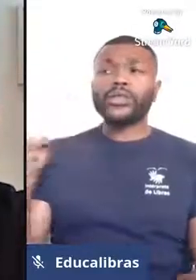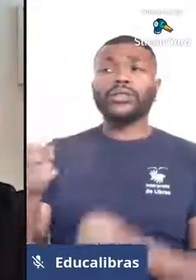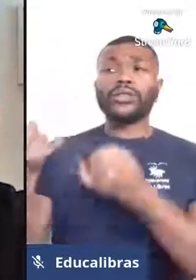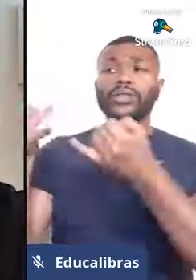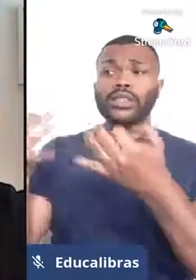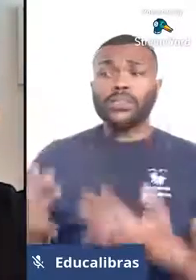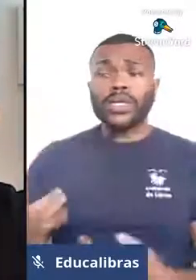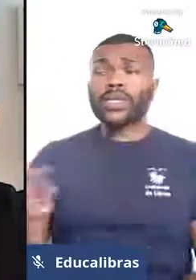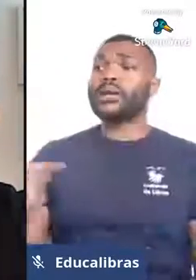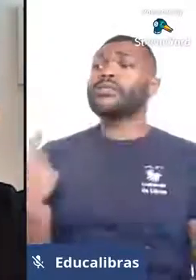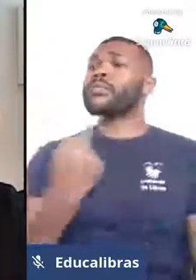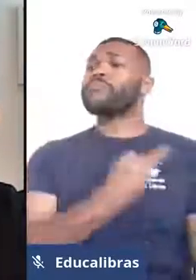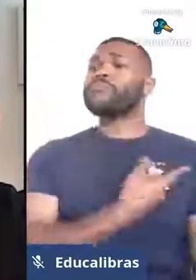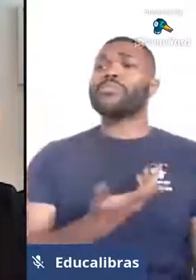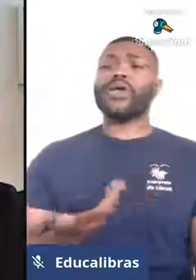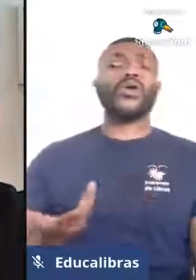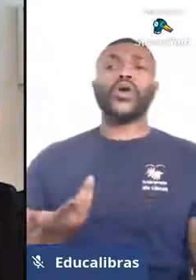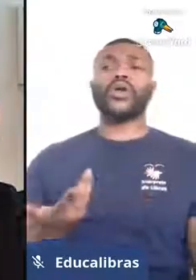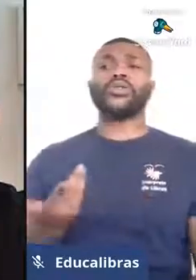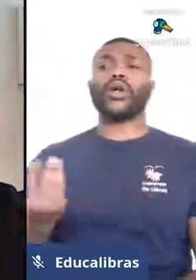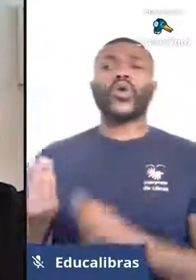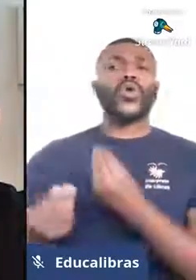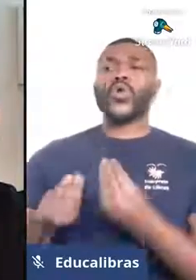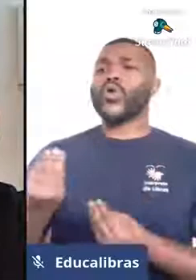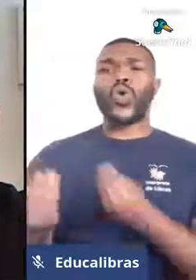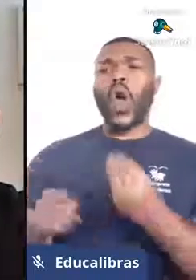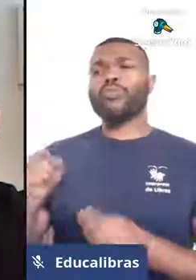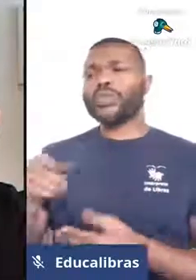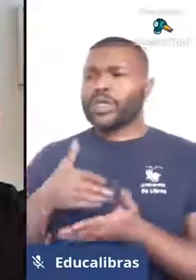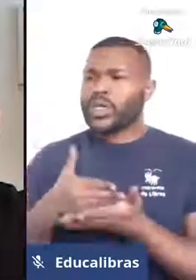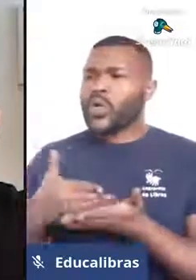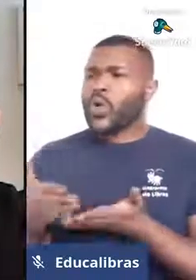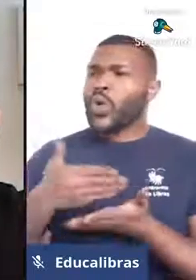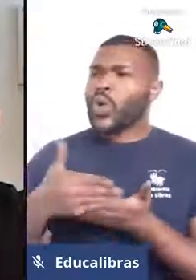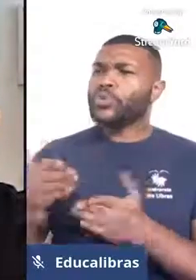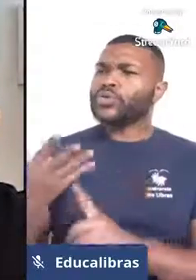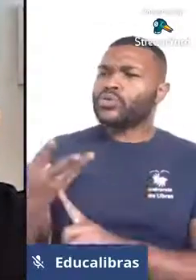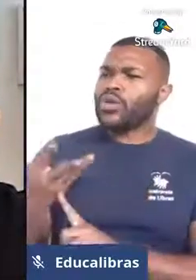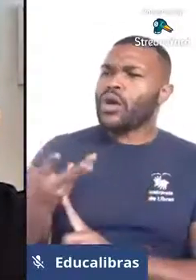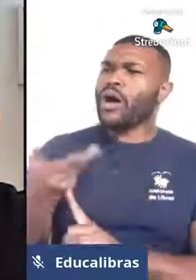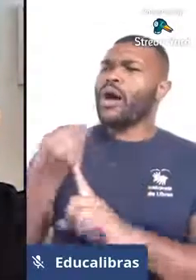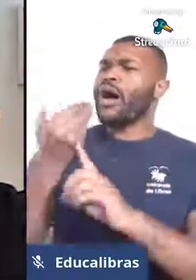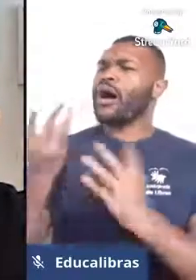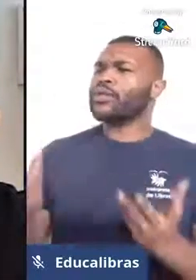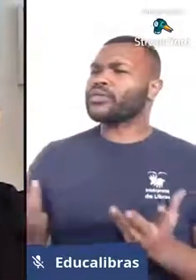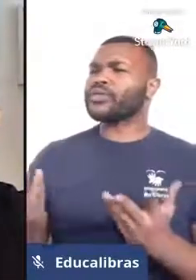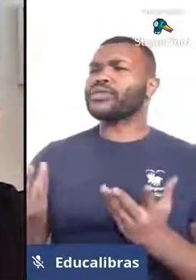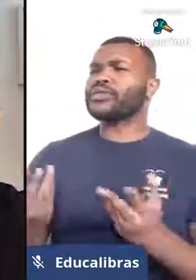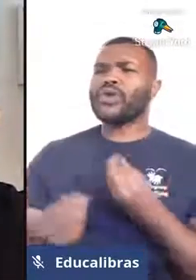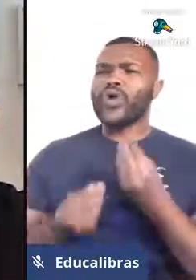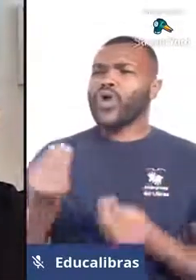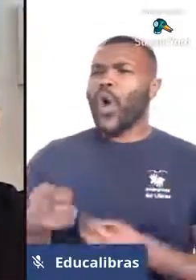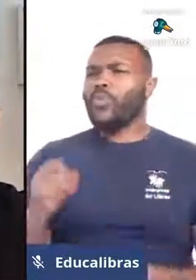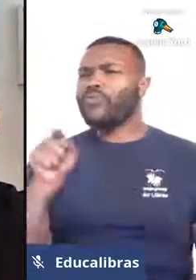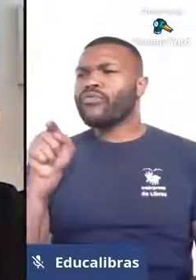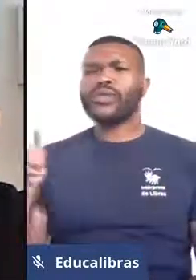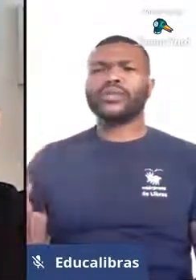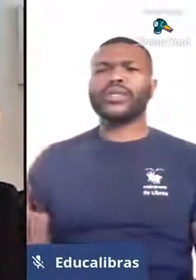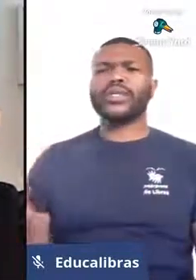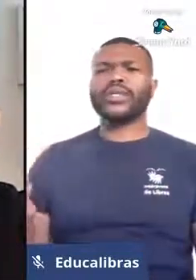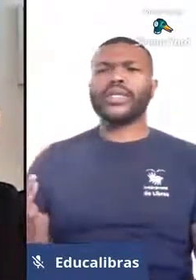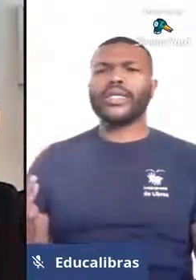aí de que como você começou nas artes, como você virou